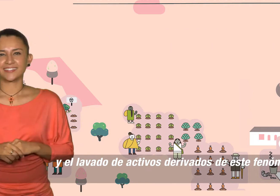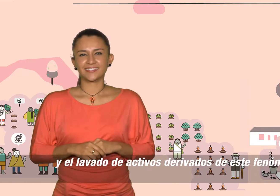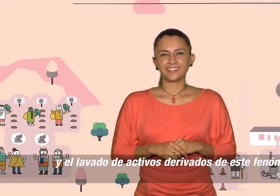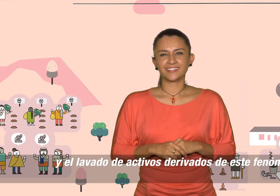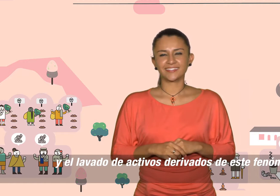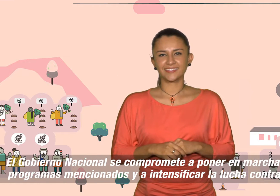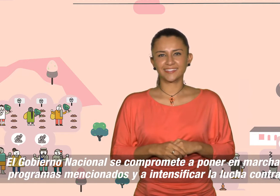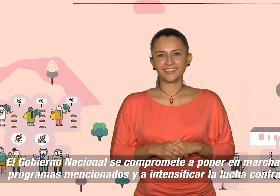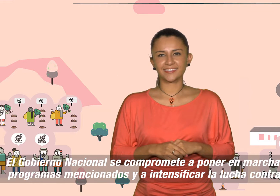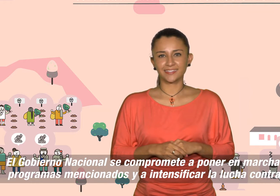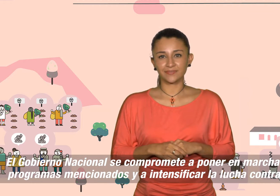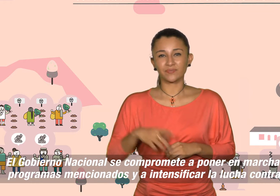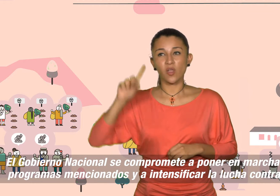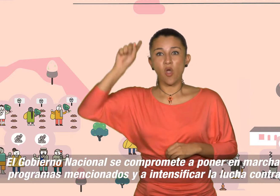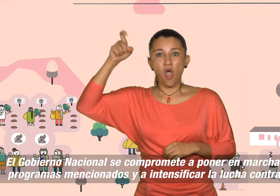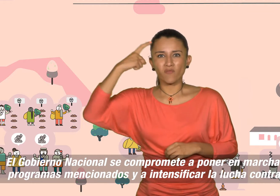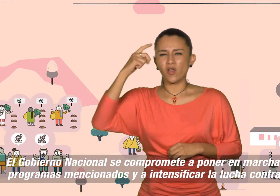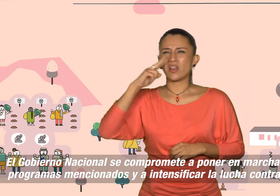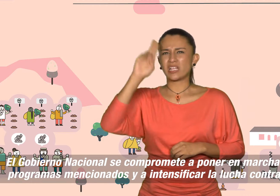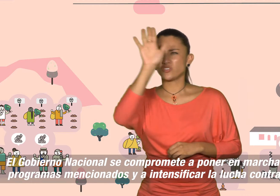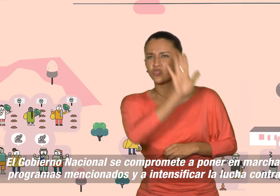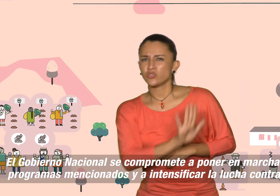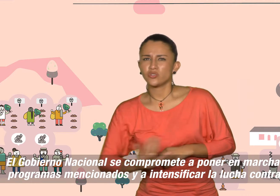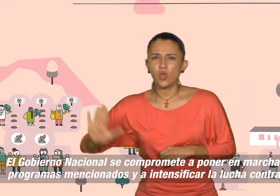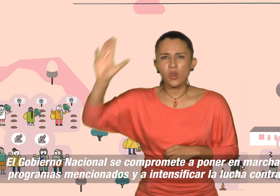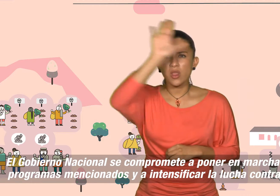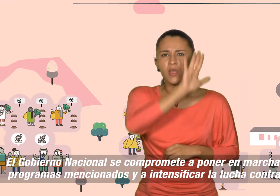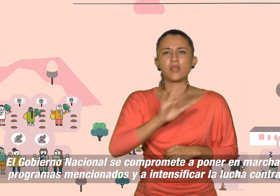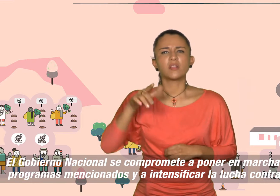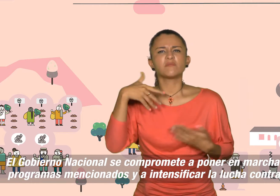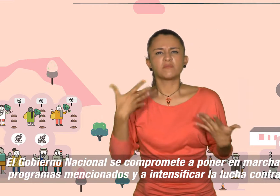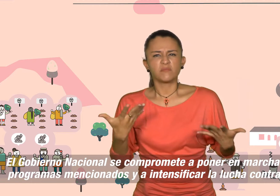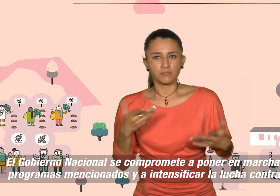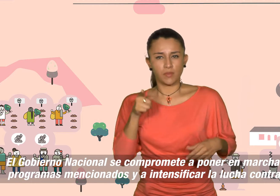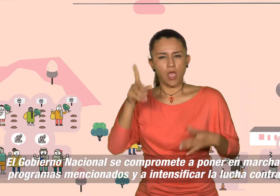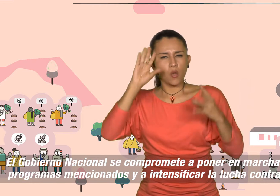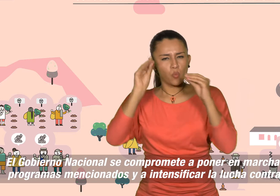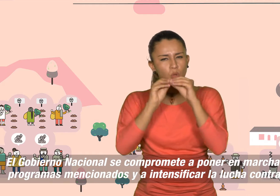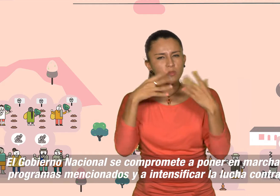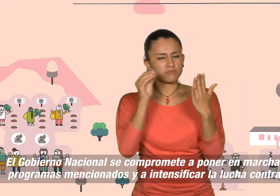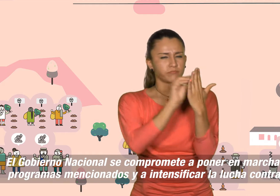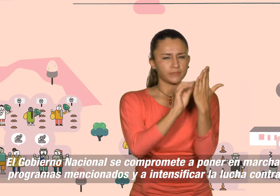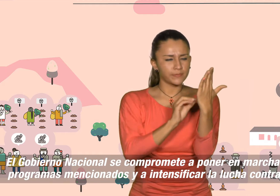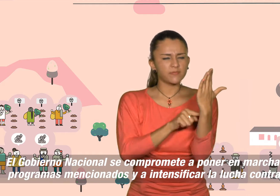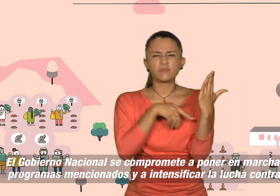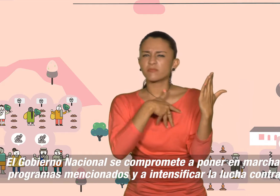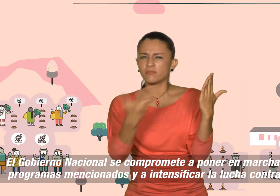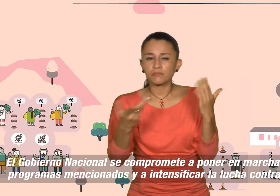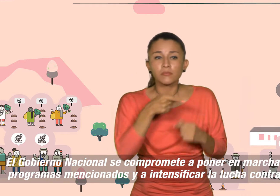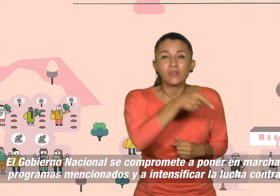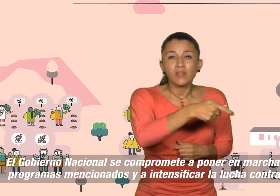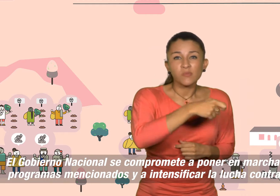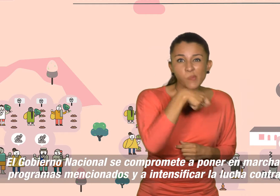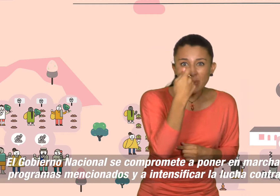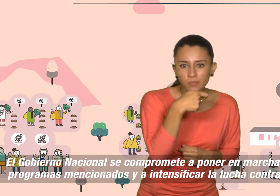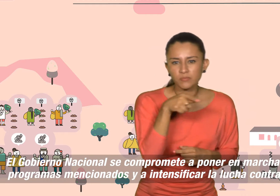El Gobierno Nacional se compromete a poner en marcha las políticas y programas mencionados y a